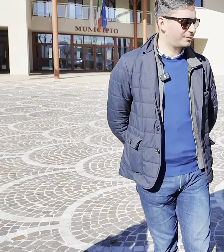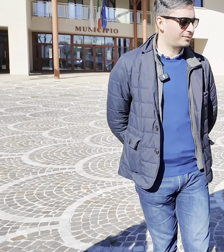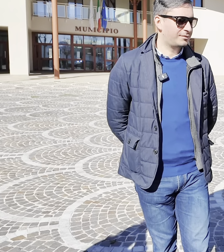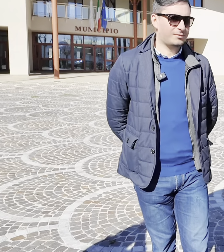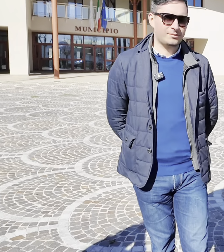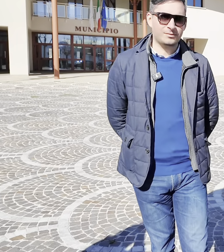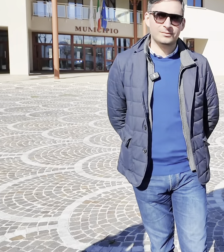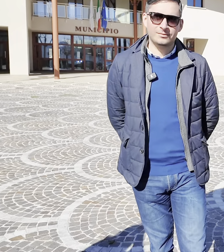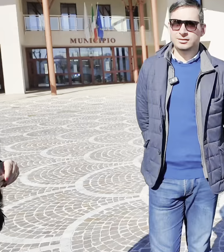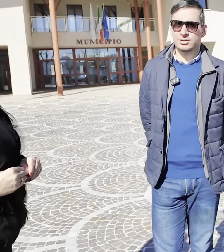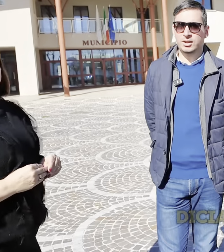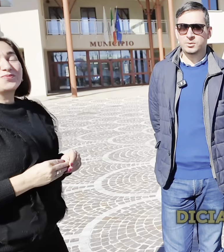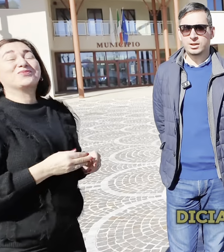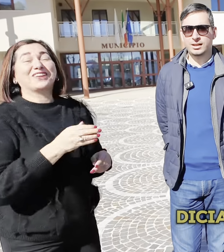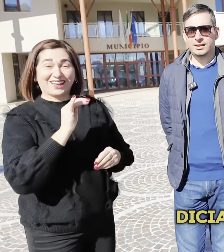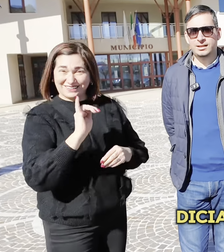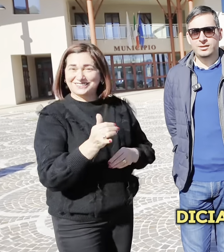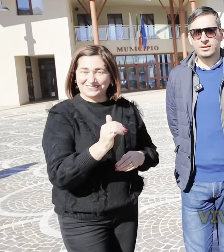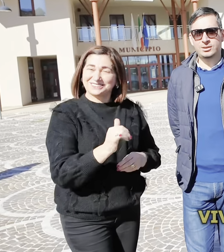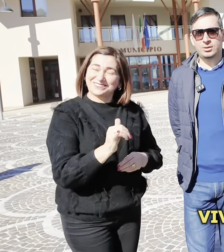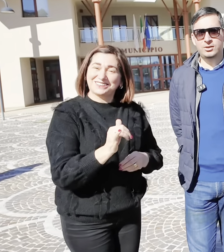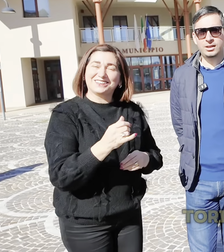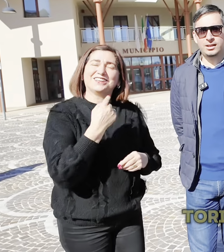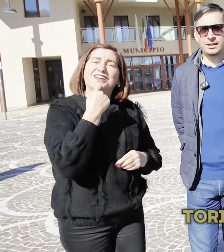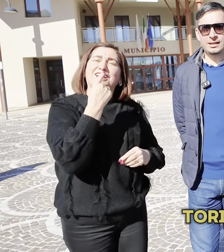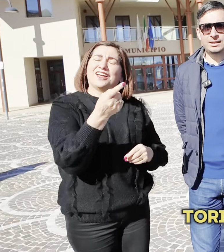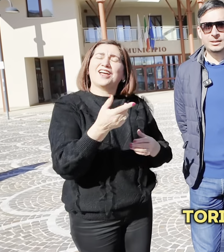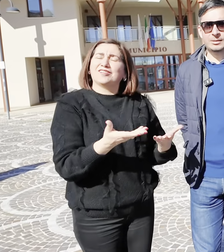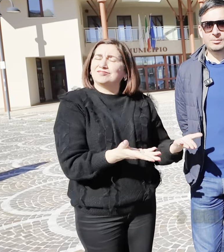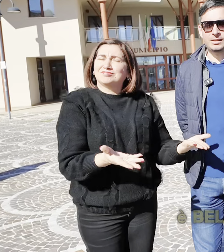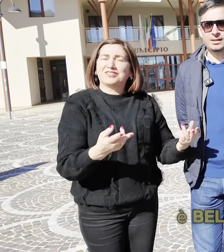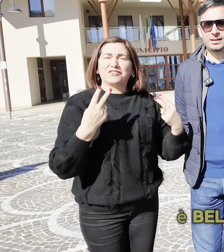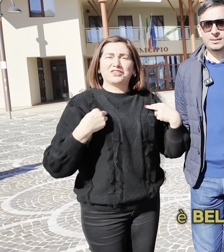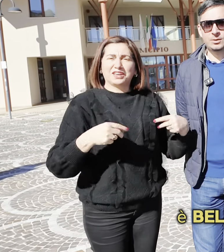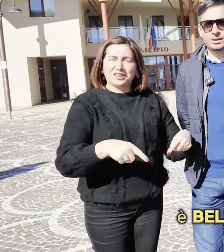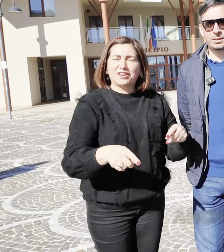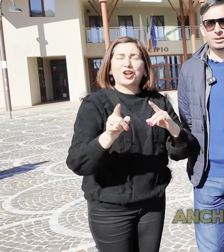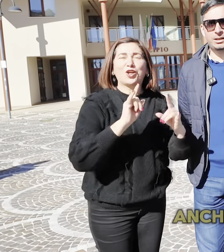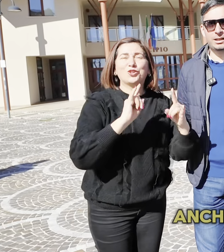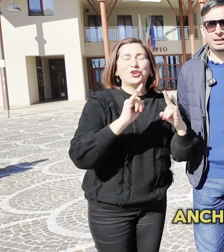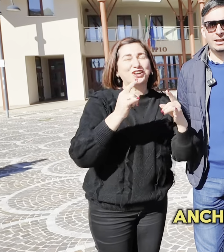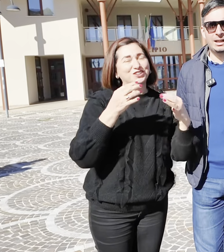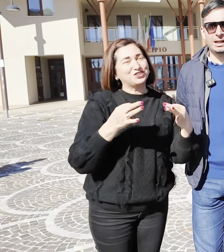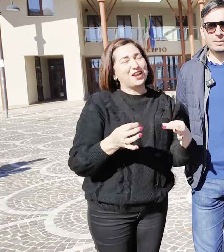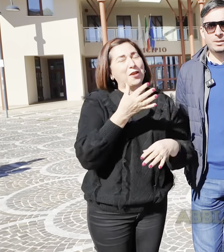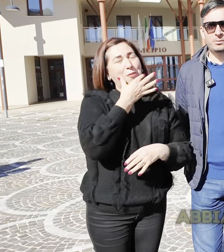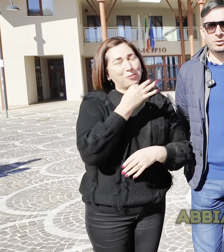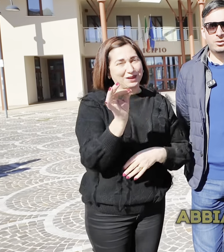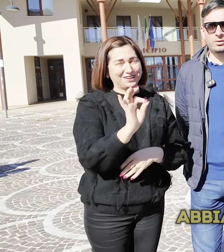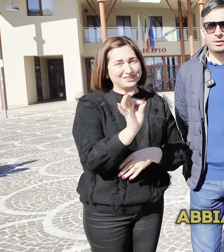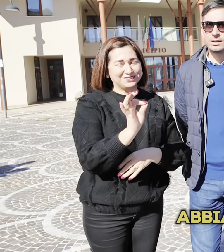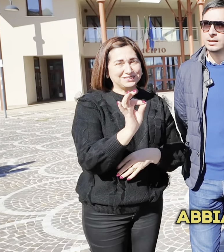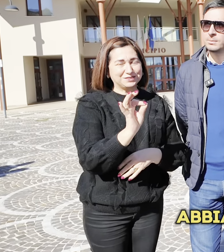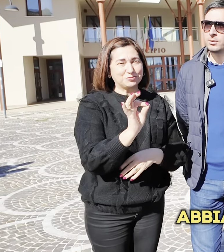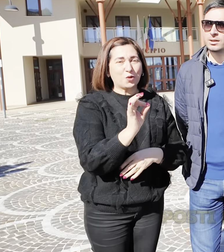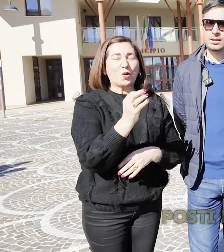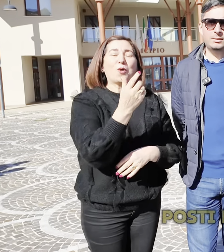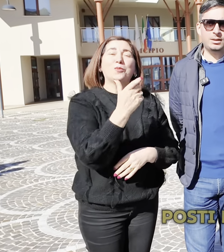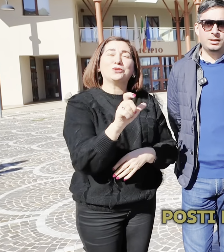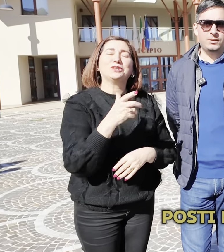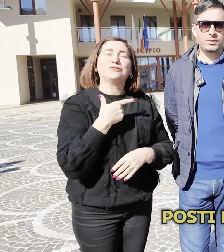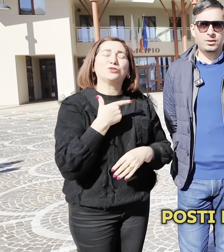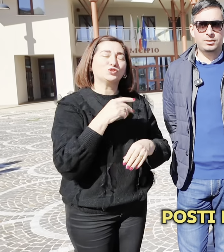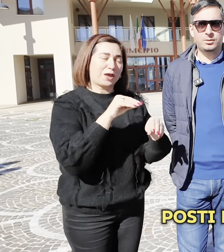spalle. Diciamo che vivere a Torricella è bellissimo, anche perché abbiamo dei